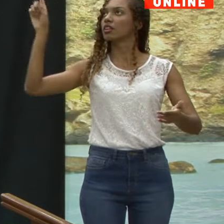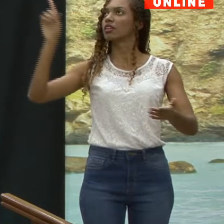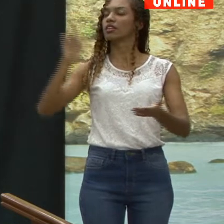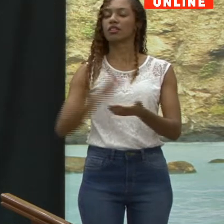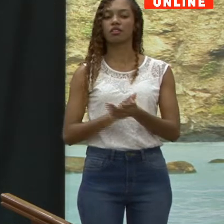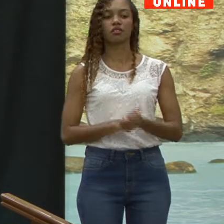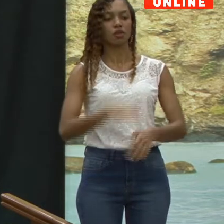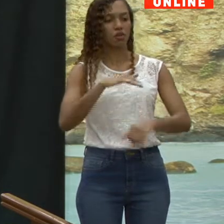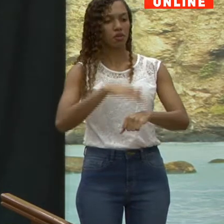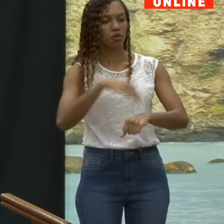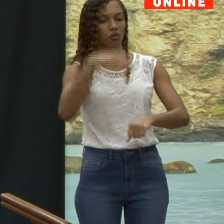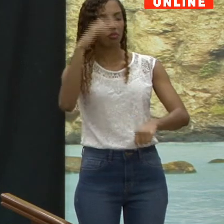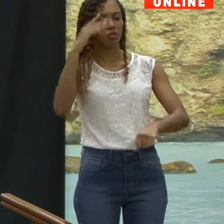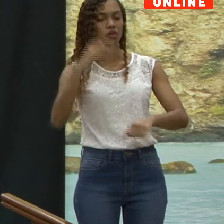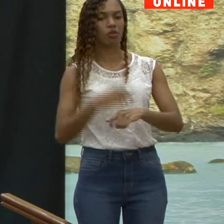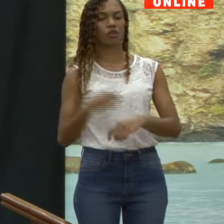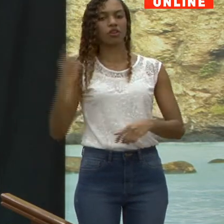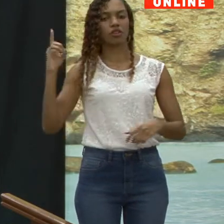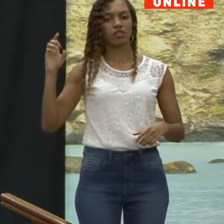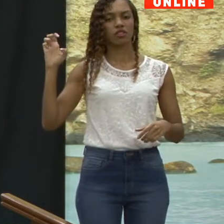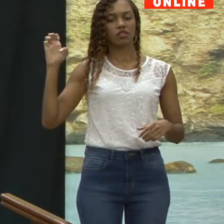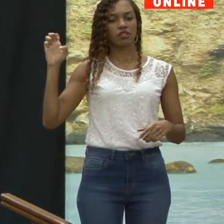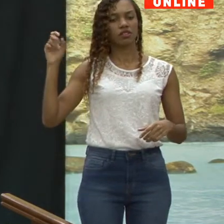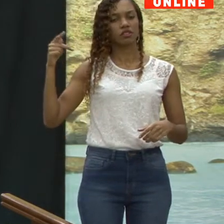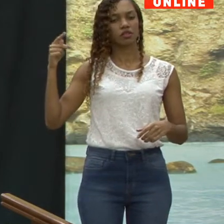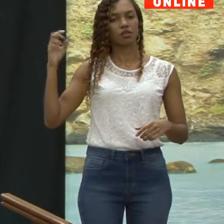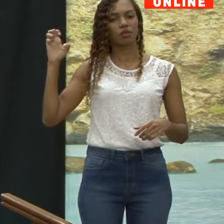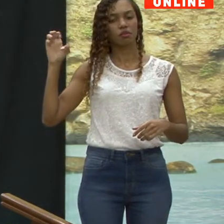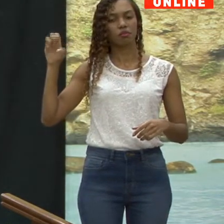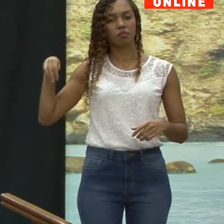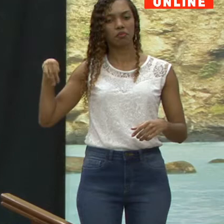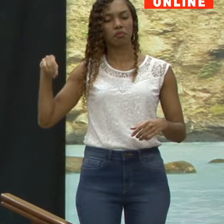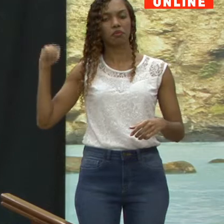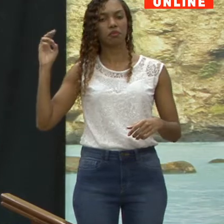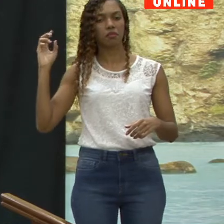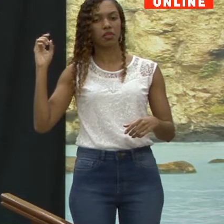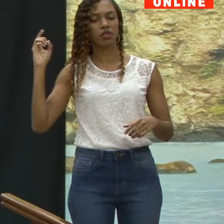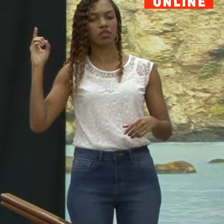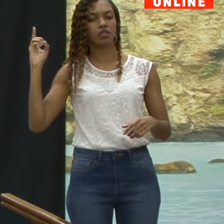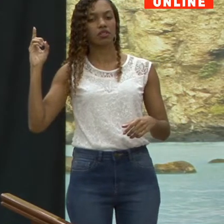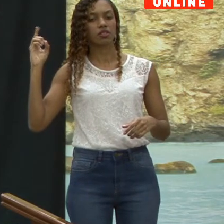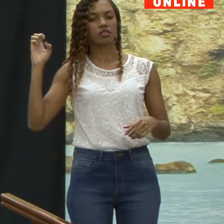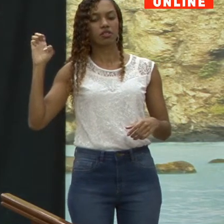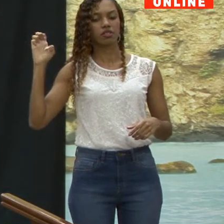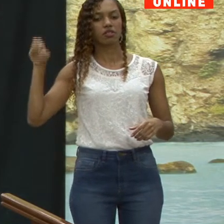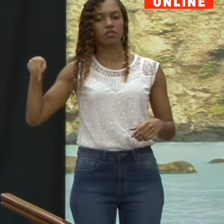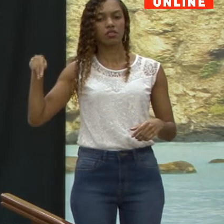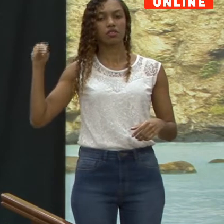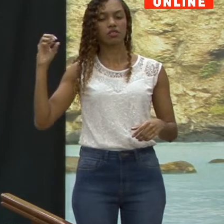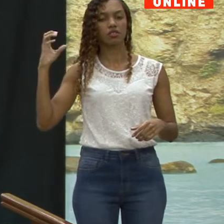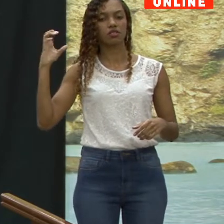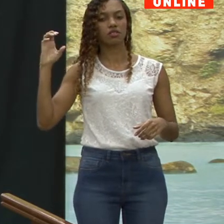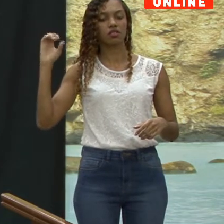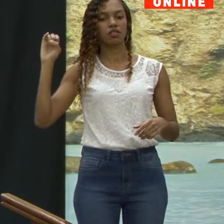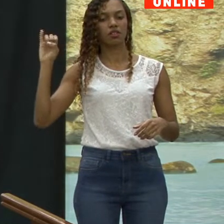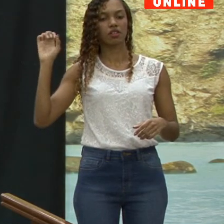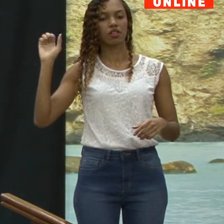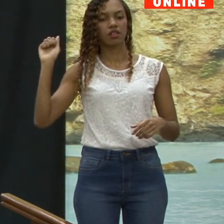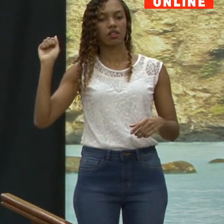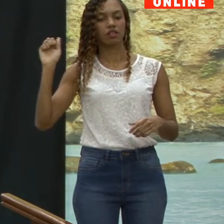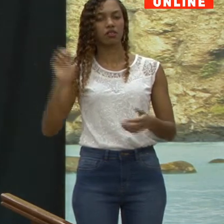Maior dependência em todo sentido. E por isso, tema, enxergando além da